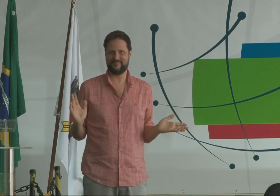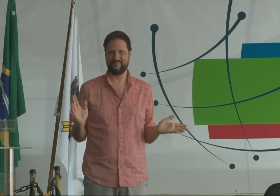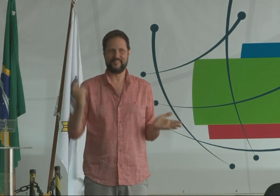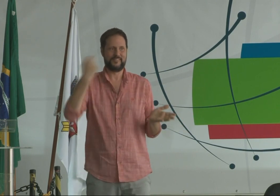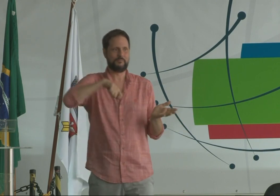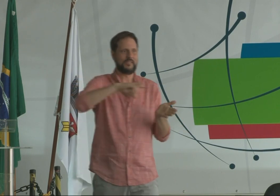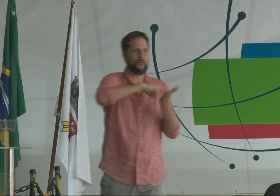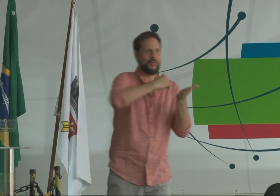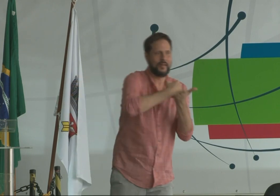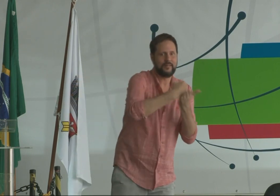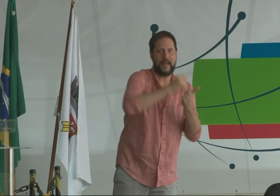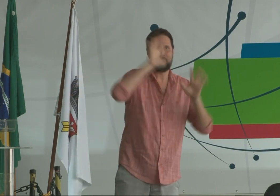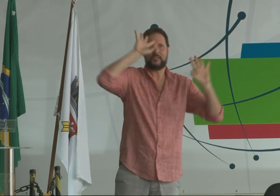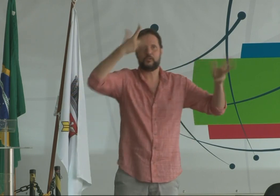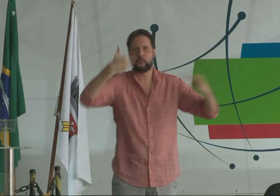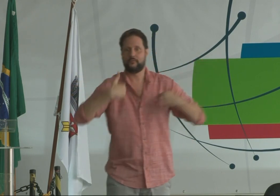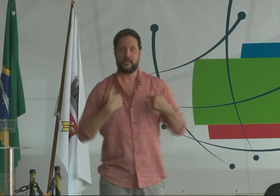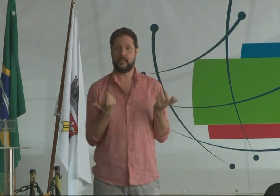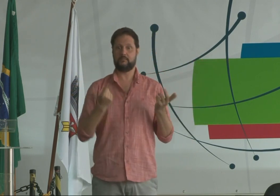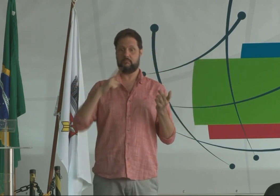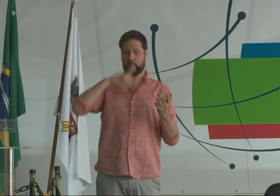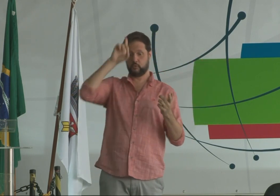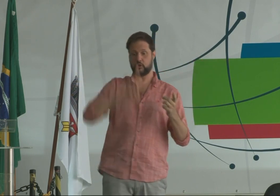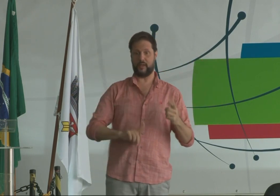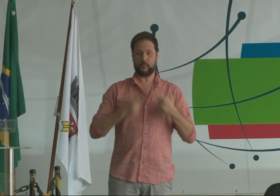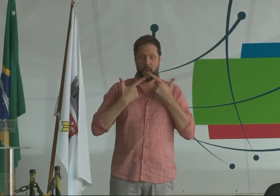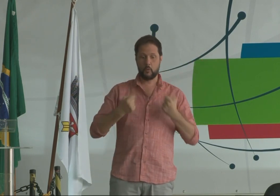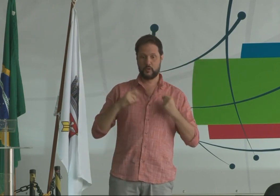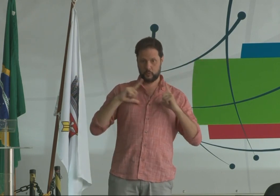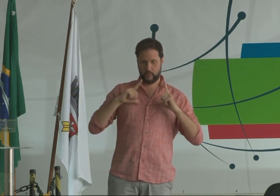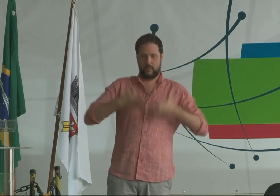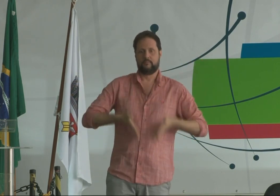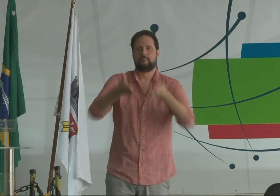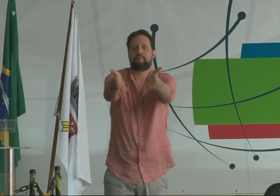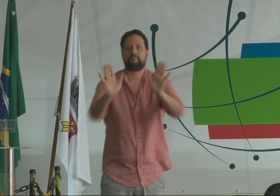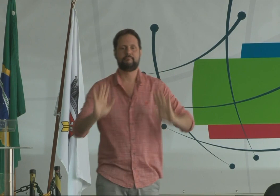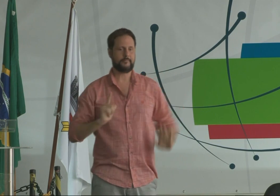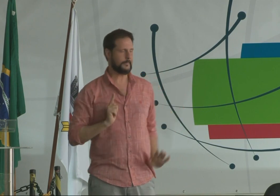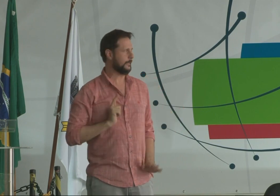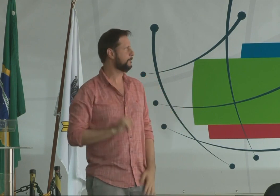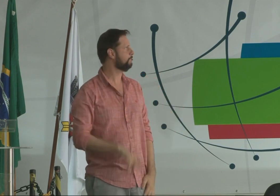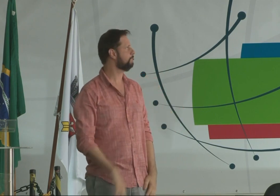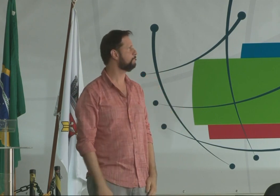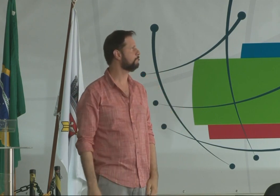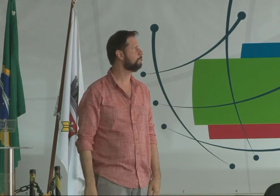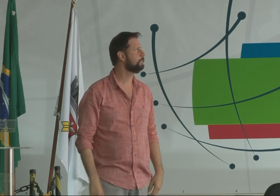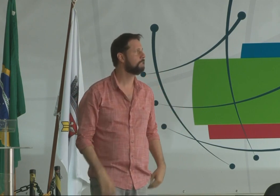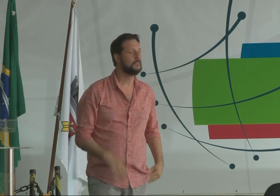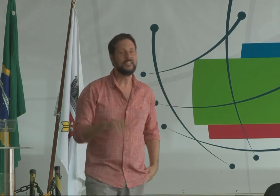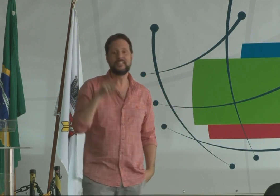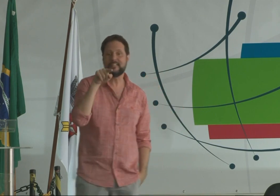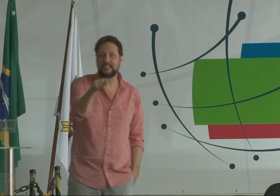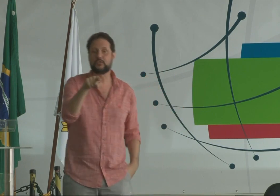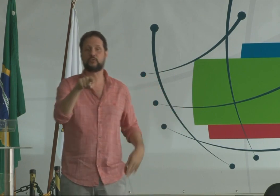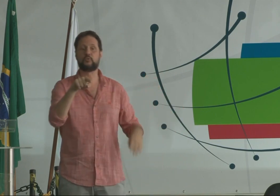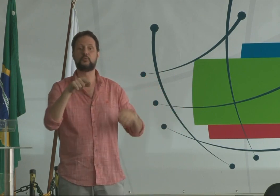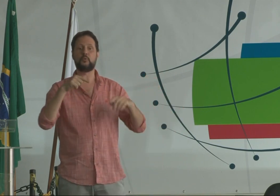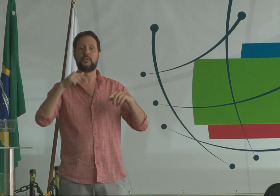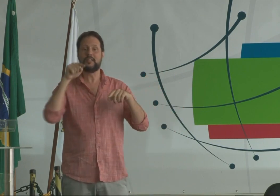essa sensibilidade para que vocês compreendam o eu falo por meio da tradução. E isso é um direito linguístico que pertence a gente, de poder se expressar